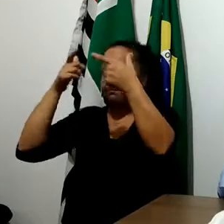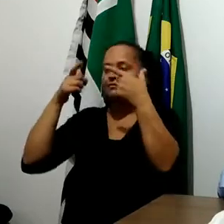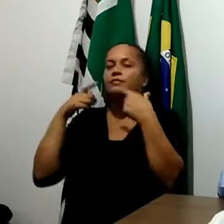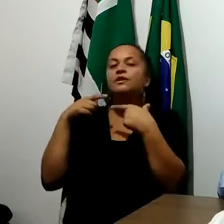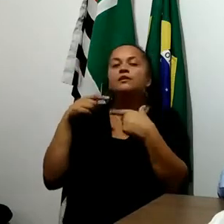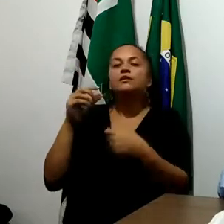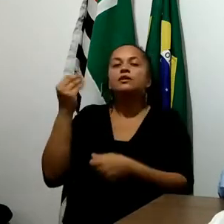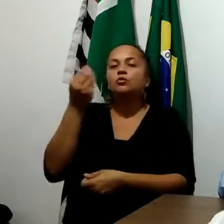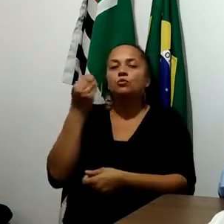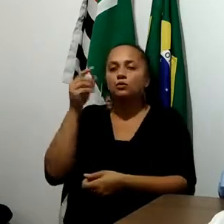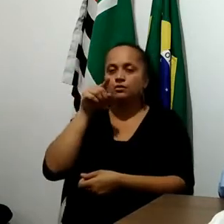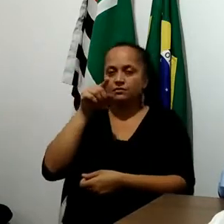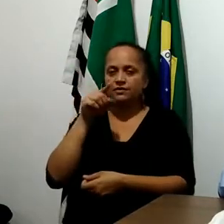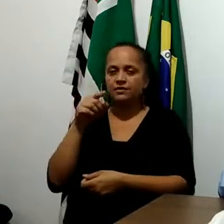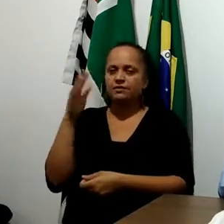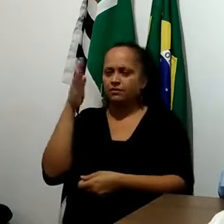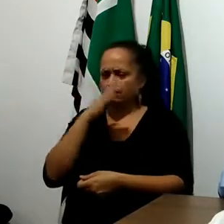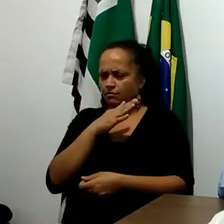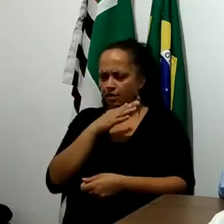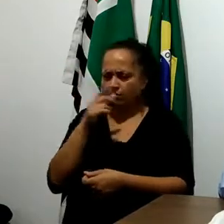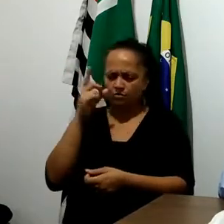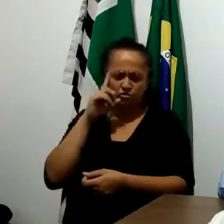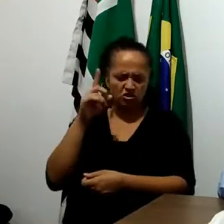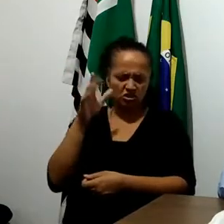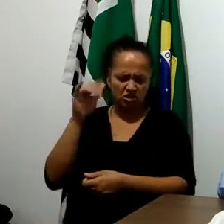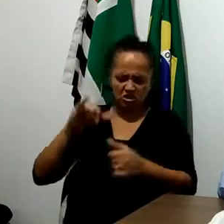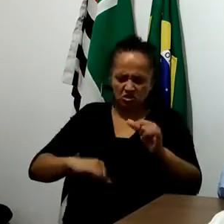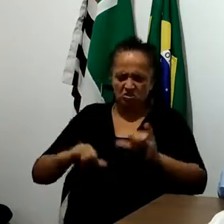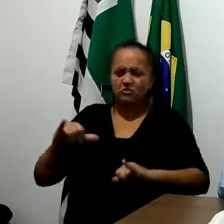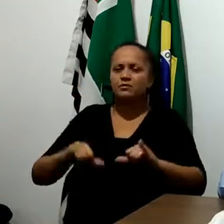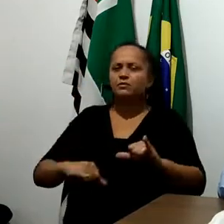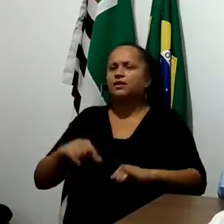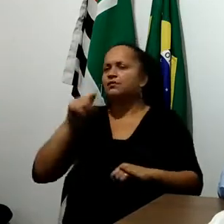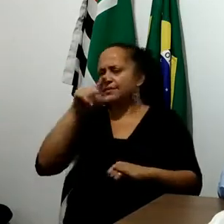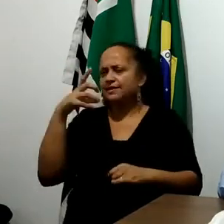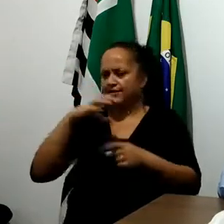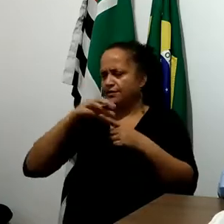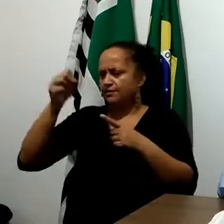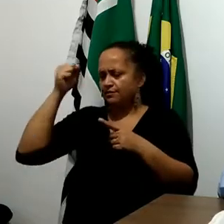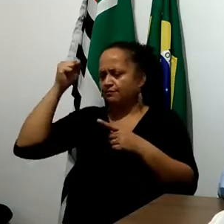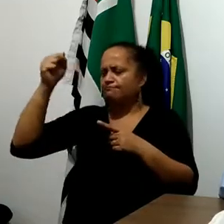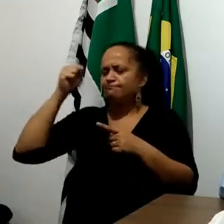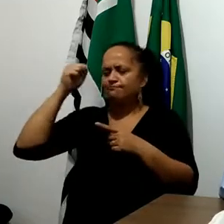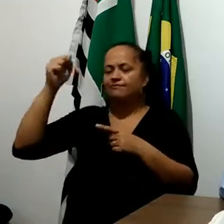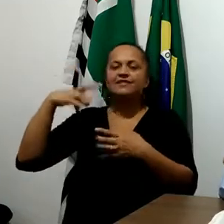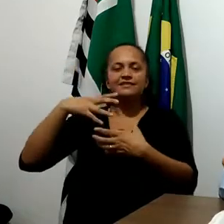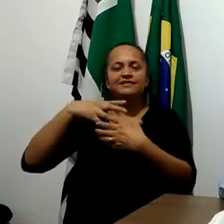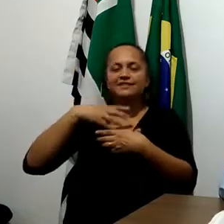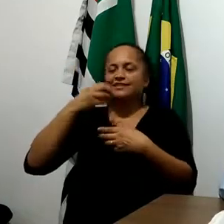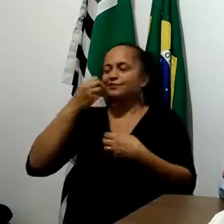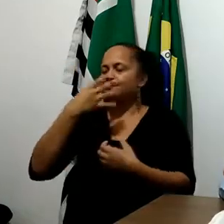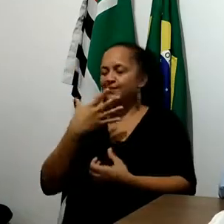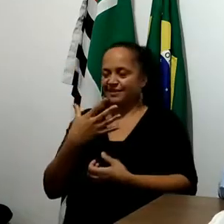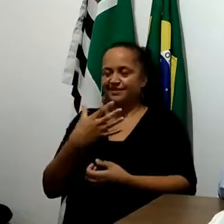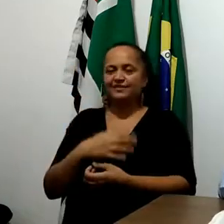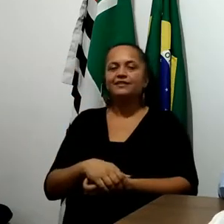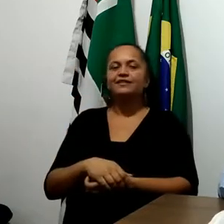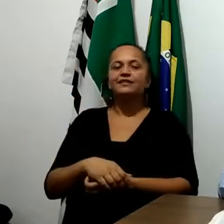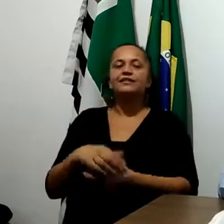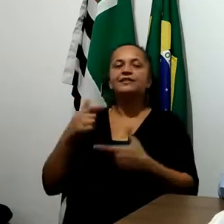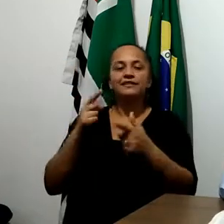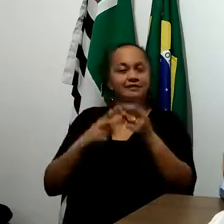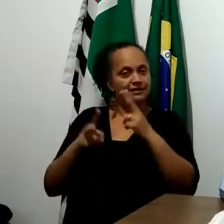mau e depois de teres vencido tudo, permanecer inabalável. Tomai toda a armadura